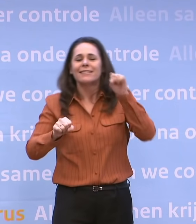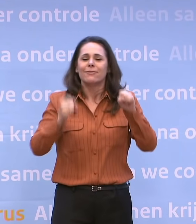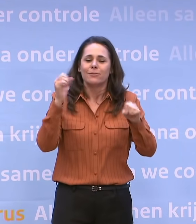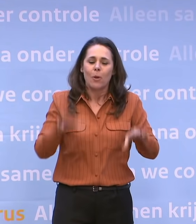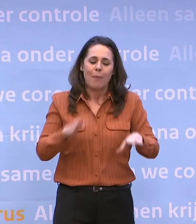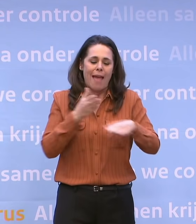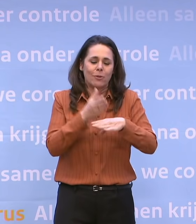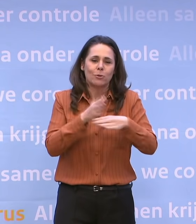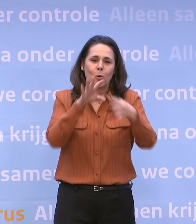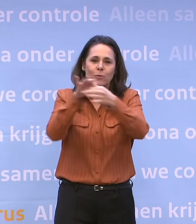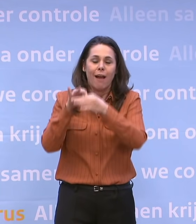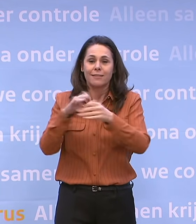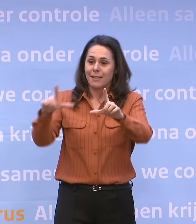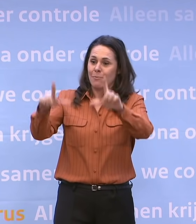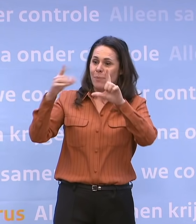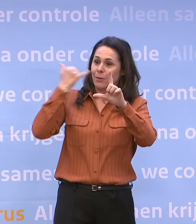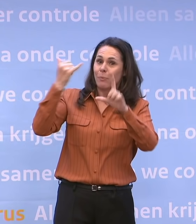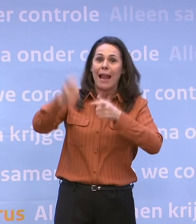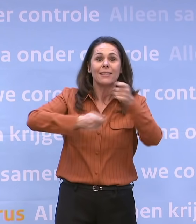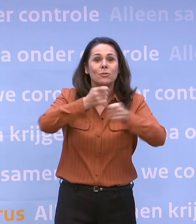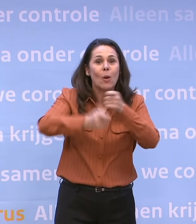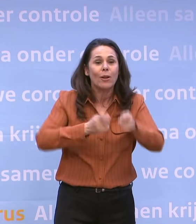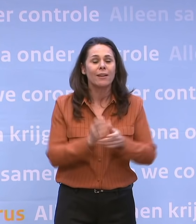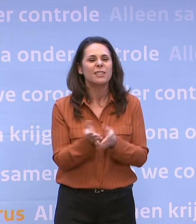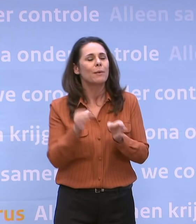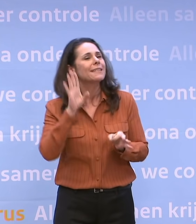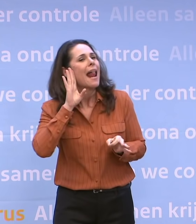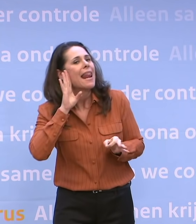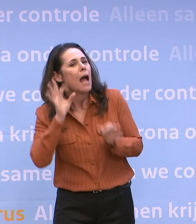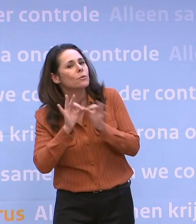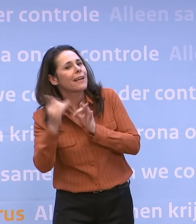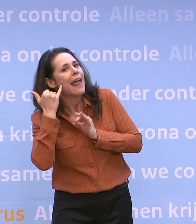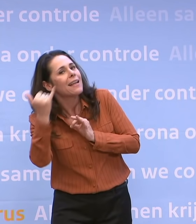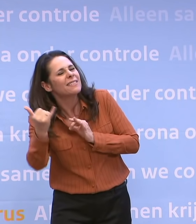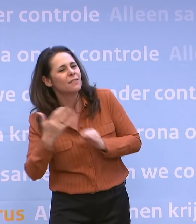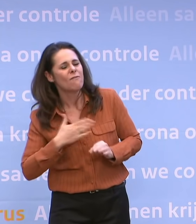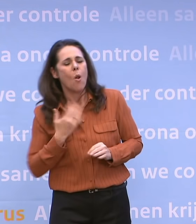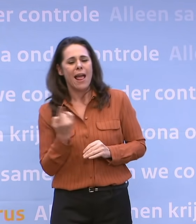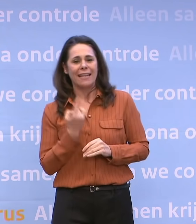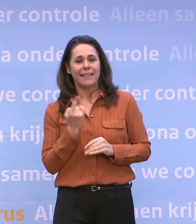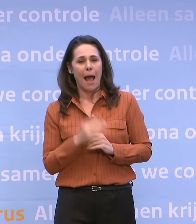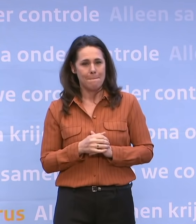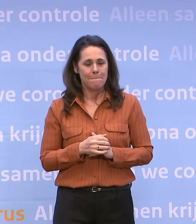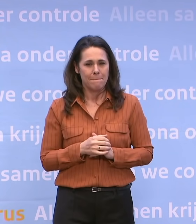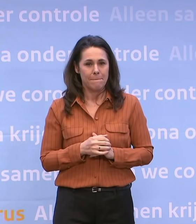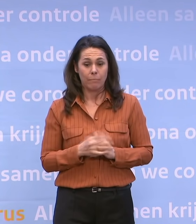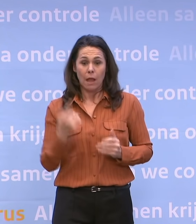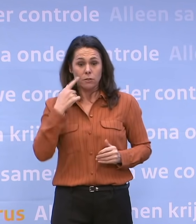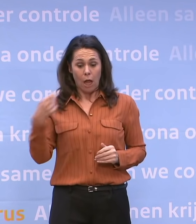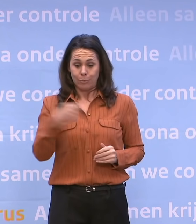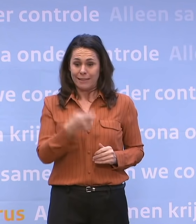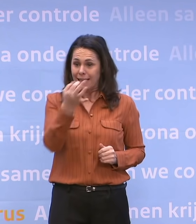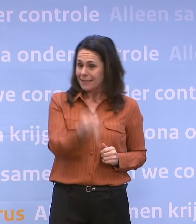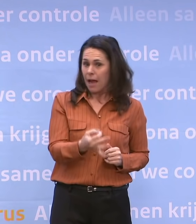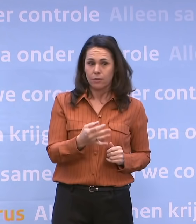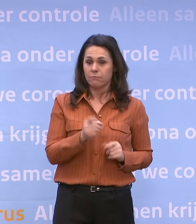zien. Beeldbellen in de zorg bijvoorbeeld, speciale luisterlijnen voor mensen die eenzaam zijn bijvoorbeeld, dagbesteding thuis voor mensen die niet naar